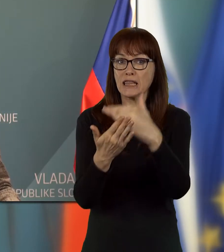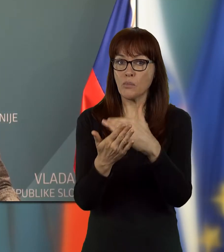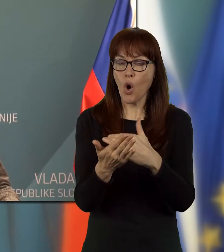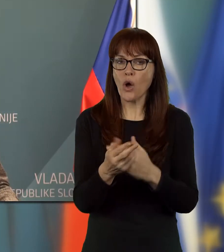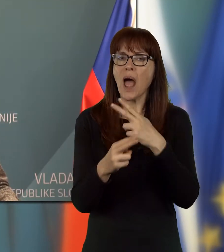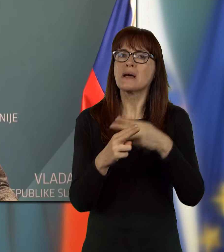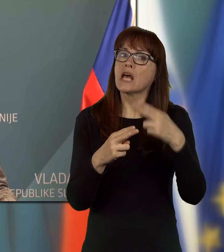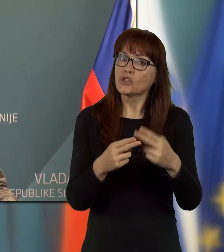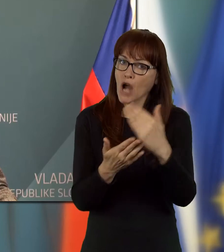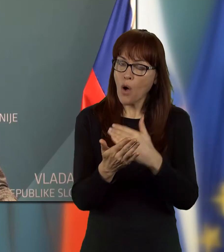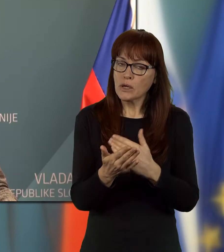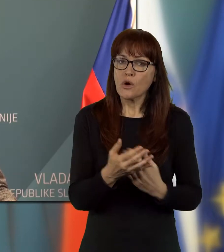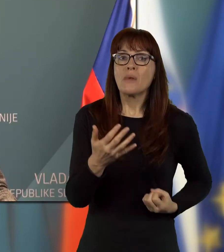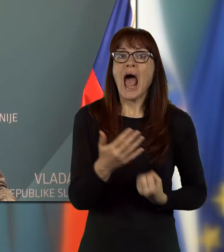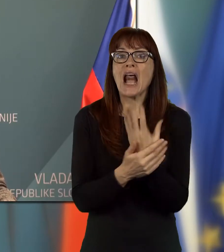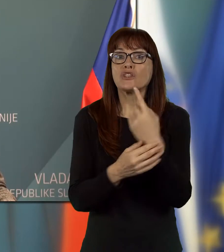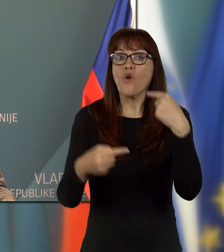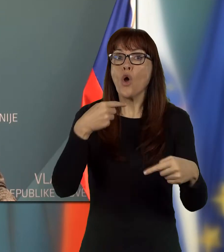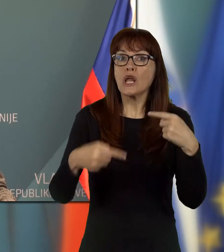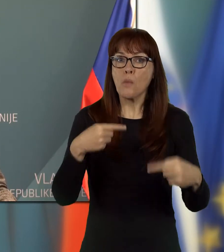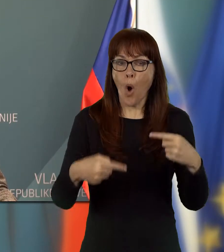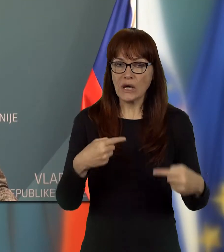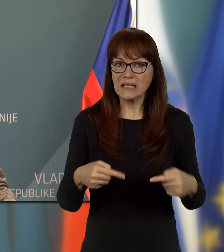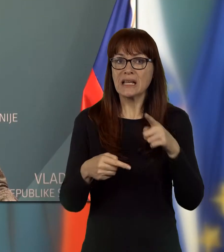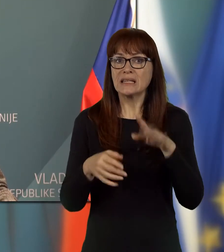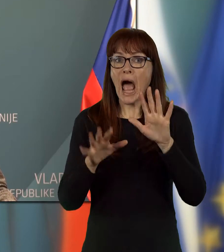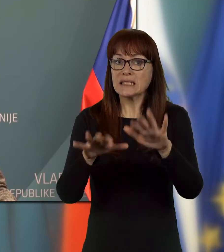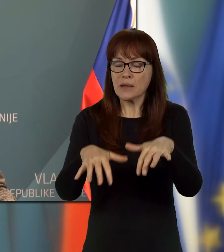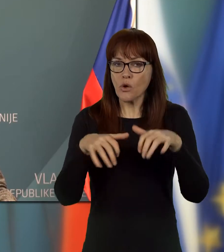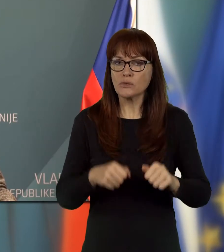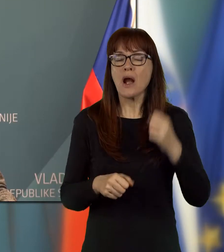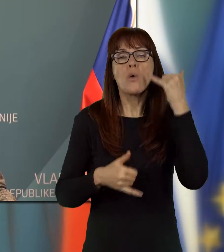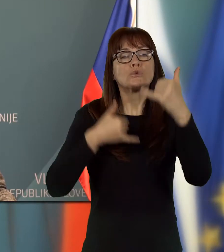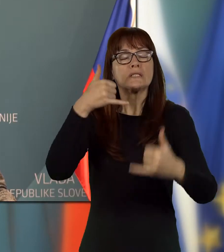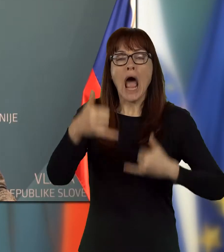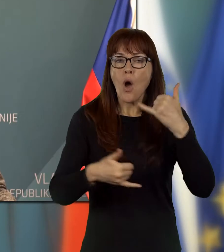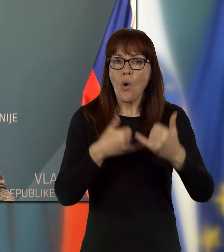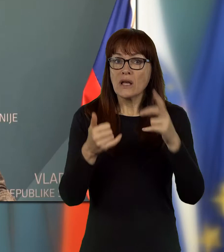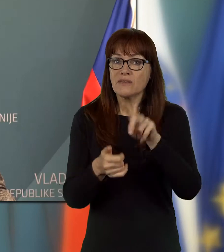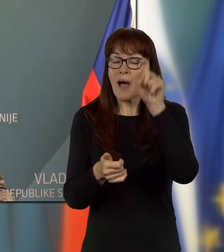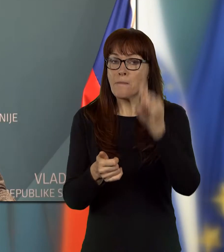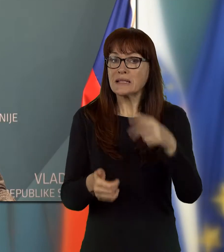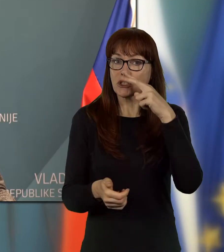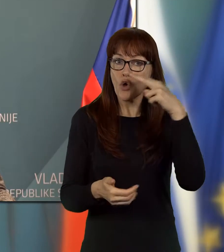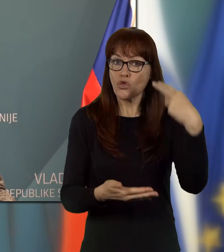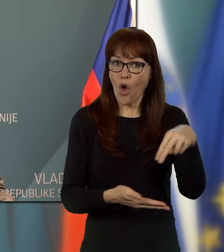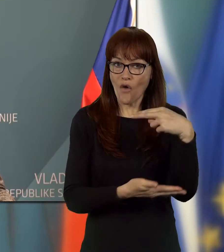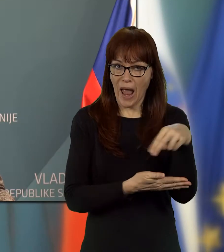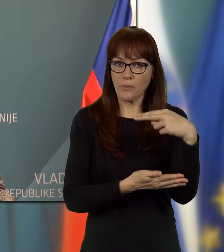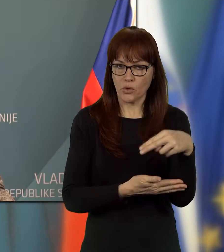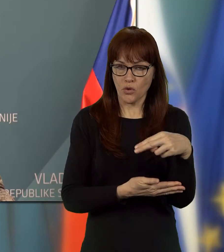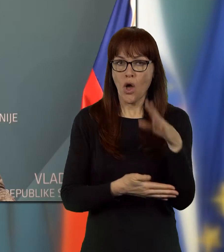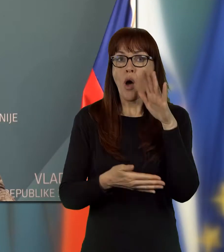4-letni program, državni program razvojnih politik. Ta se bo sprejemal vsako leto v mesecu